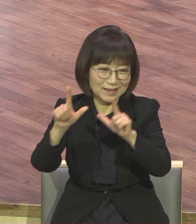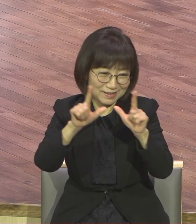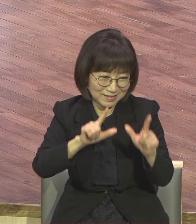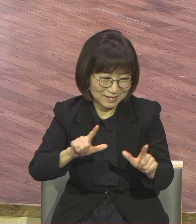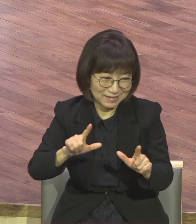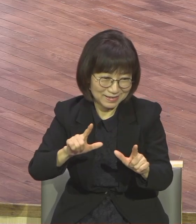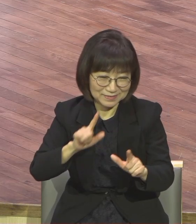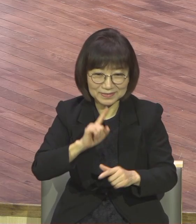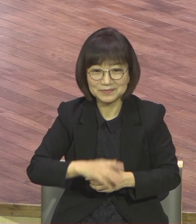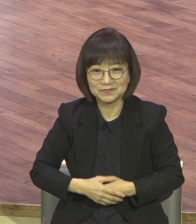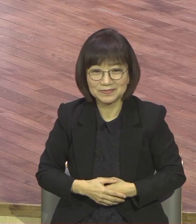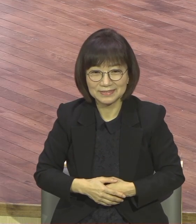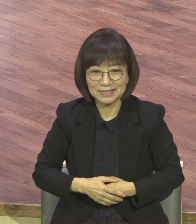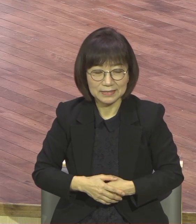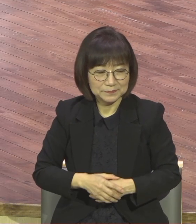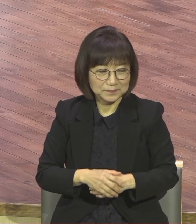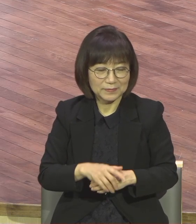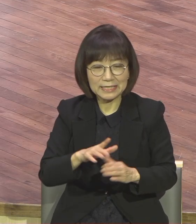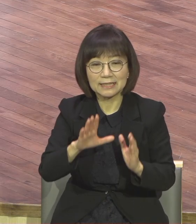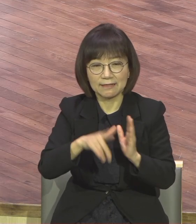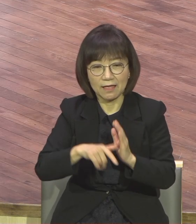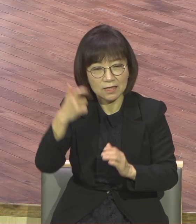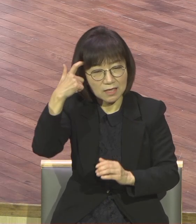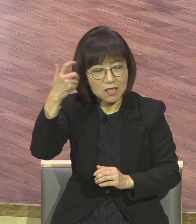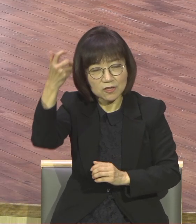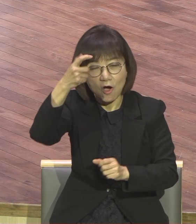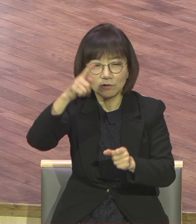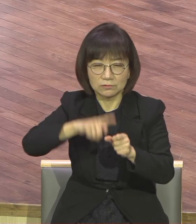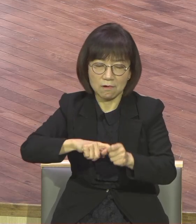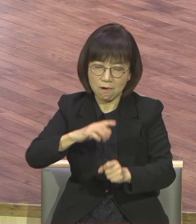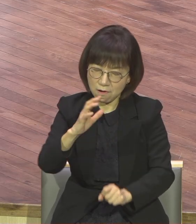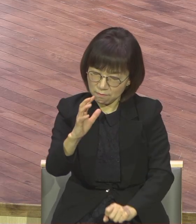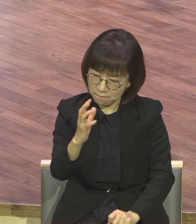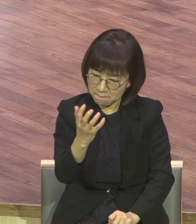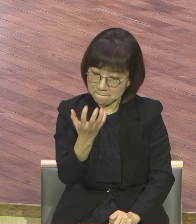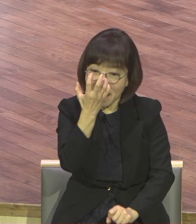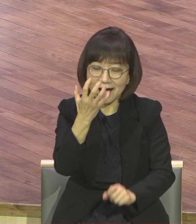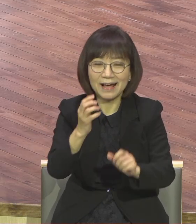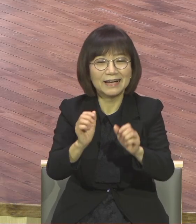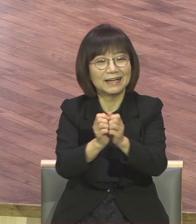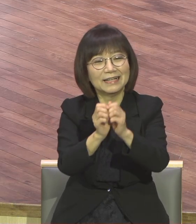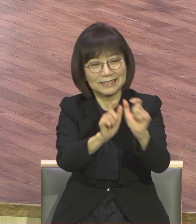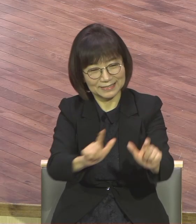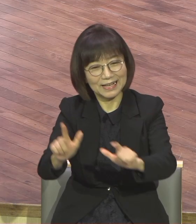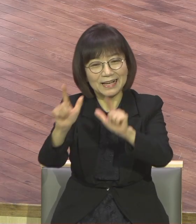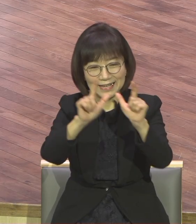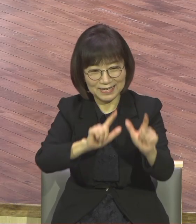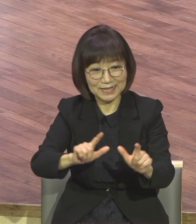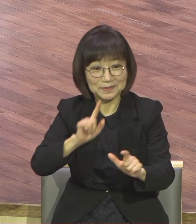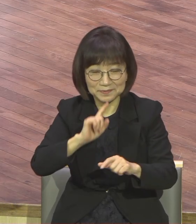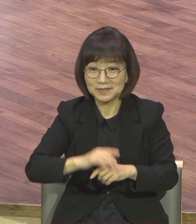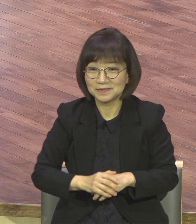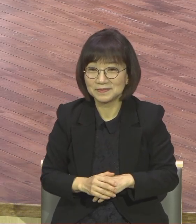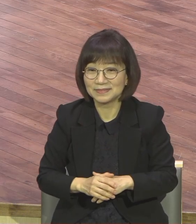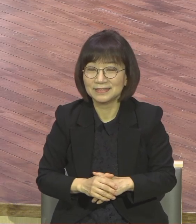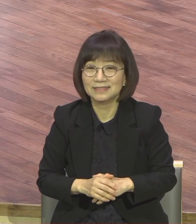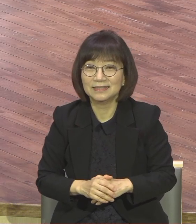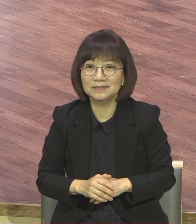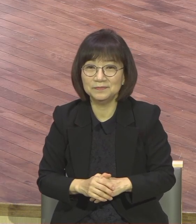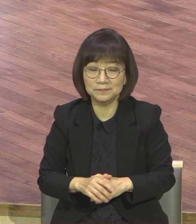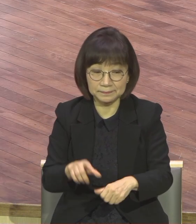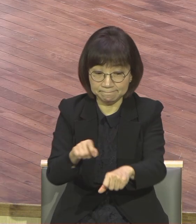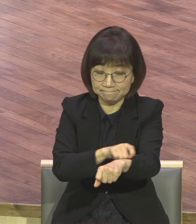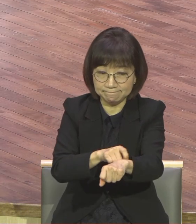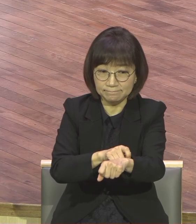이걸 영적 품격 있는 삶이다. 그렇게 말을 합니다. 특별히 이